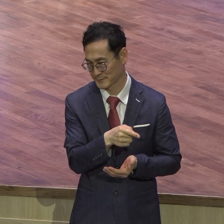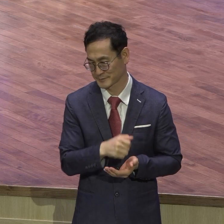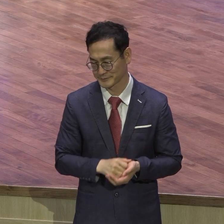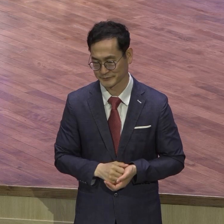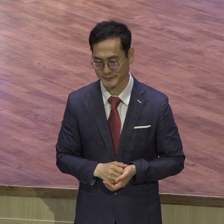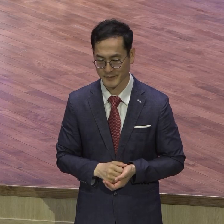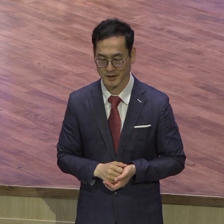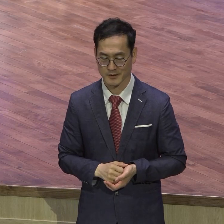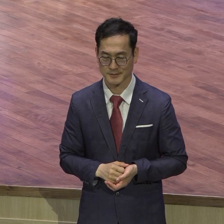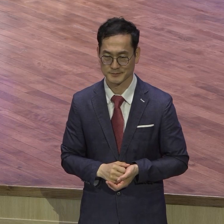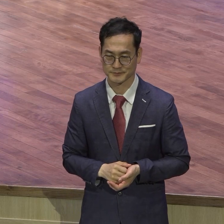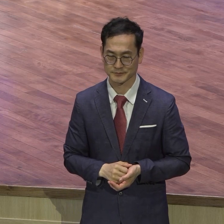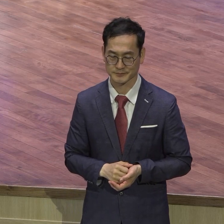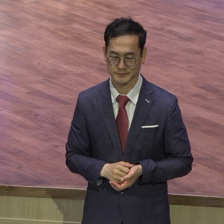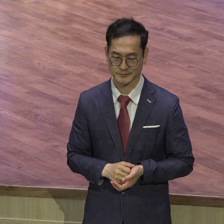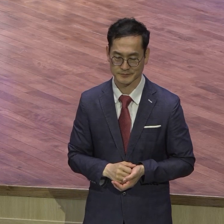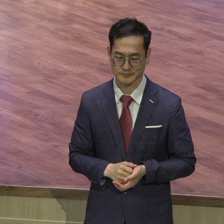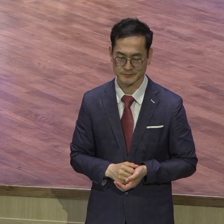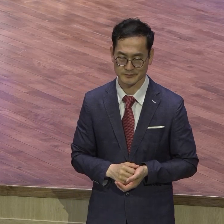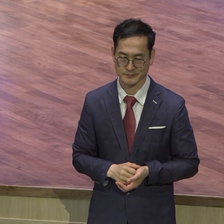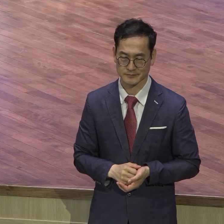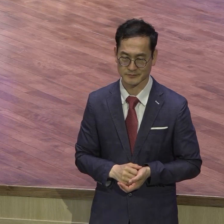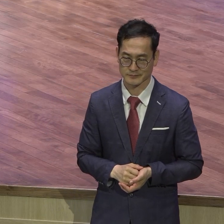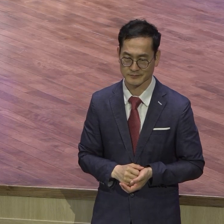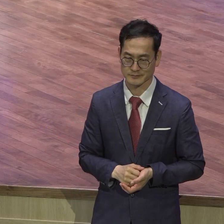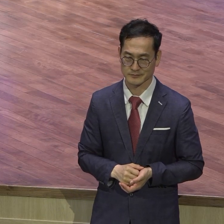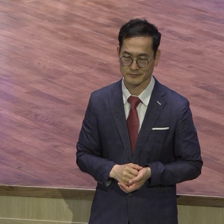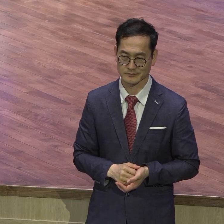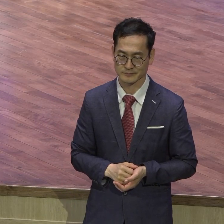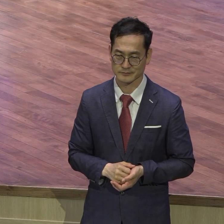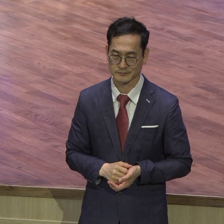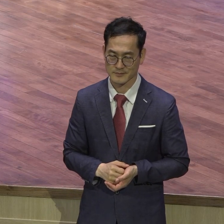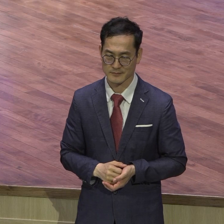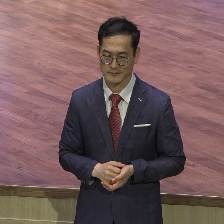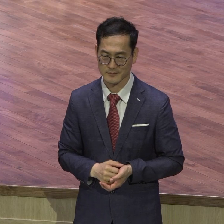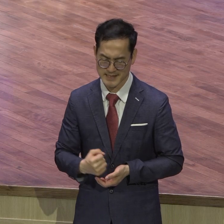지속적으로 사회가 할 수 있는 또 체험에서 나옵니다 체험